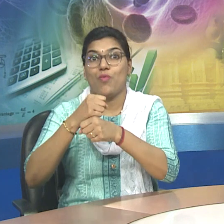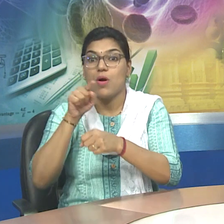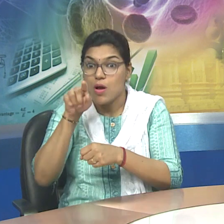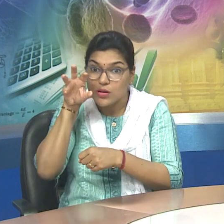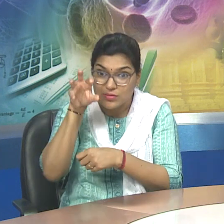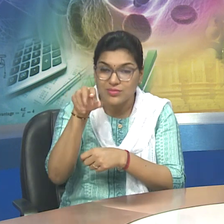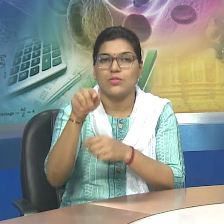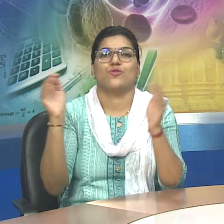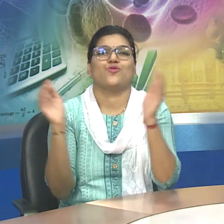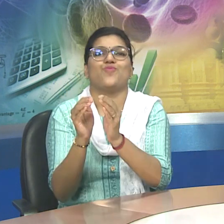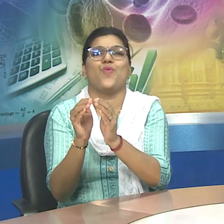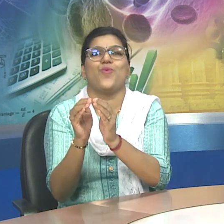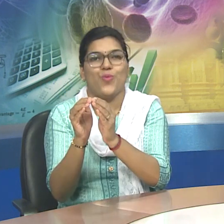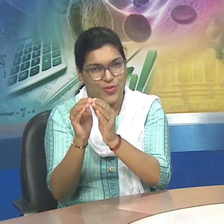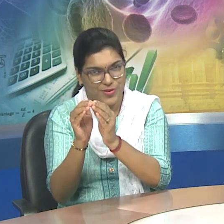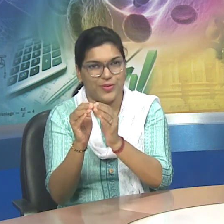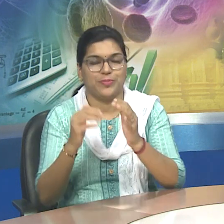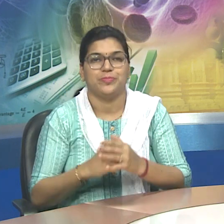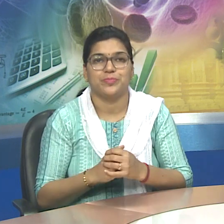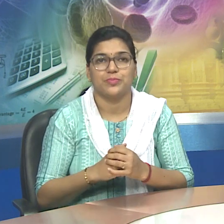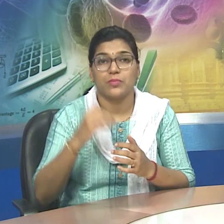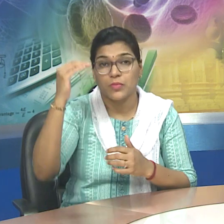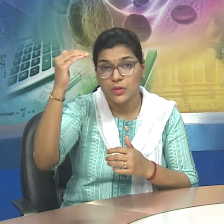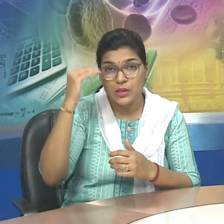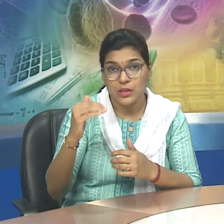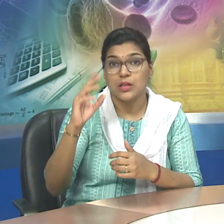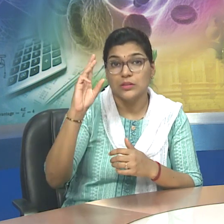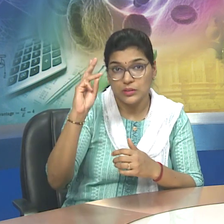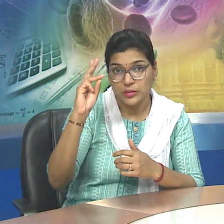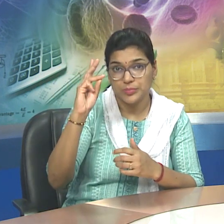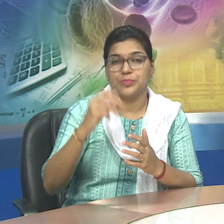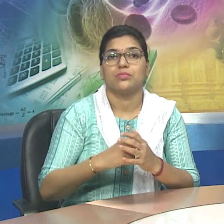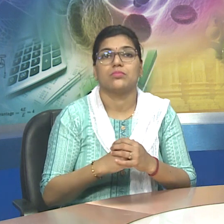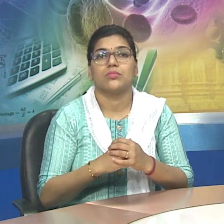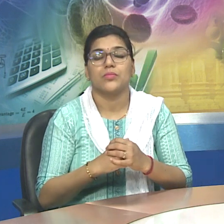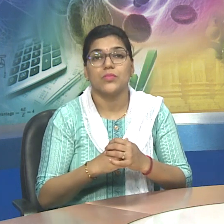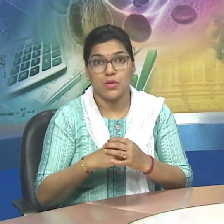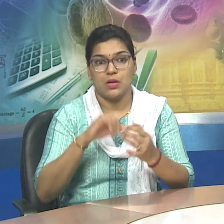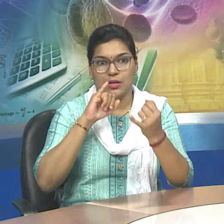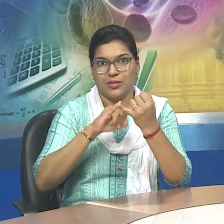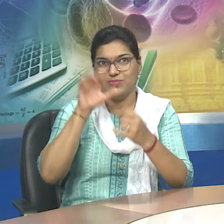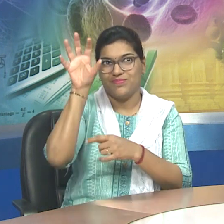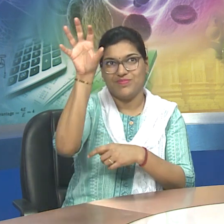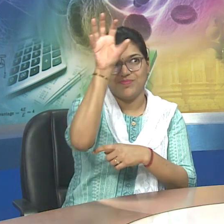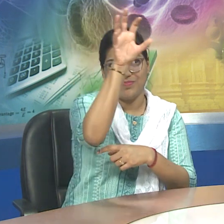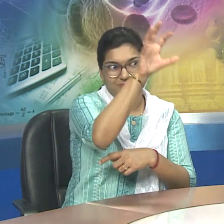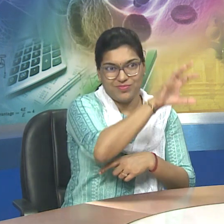क्योंकि सरकार में जो भी लोग होते हैं वो राज्यों से आए गए होते हैं और हर राज्य